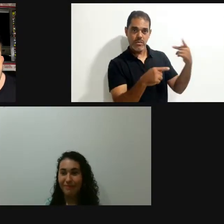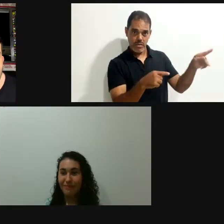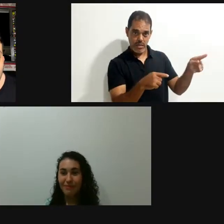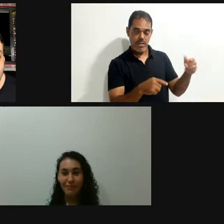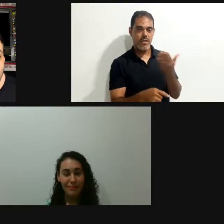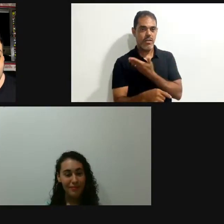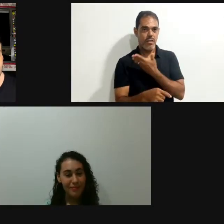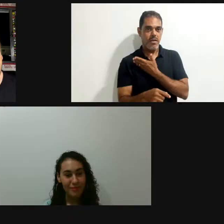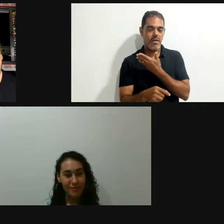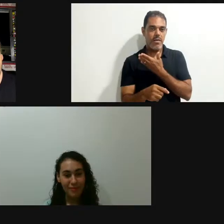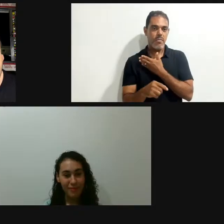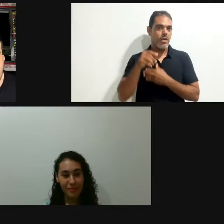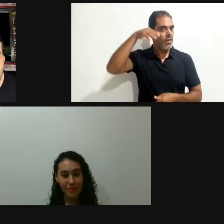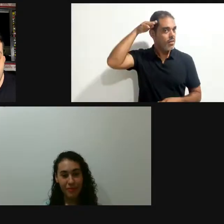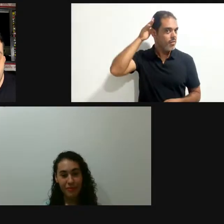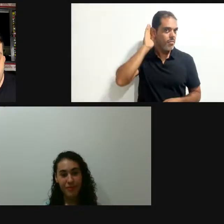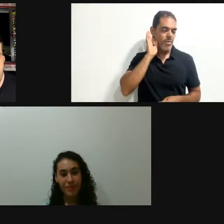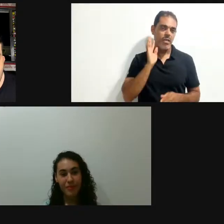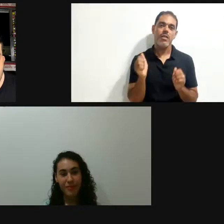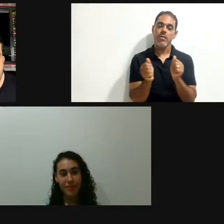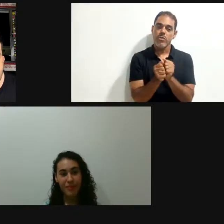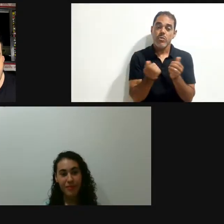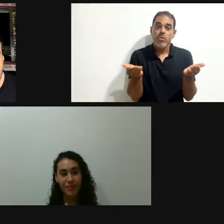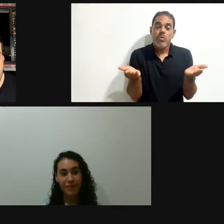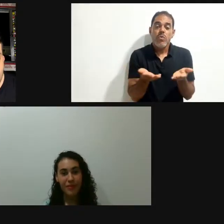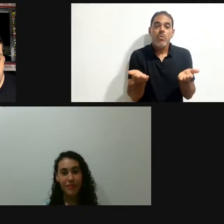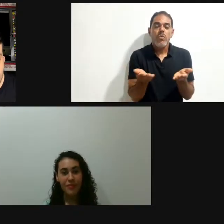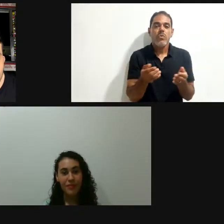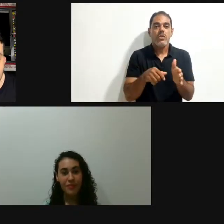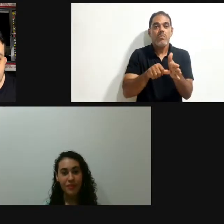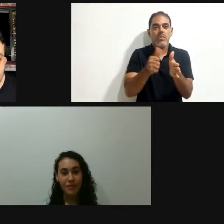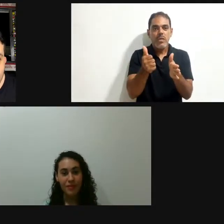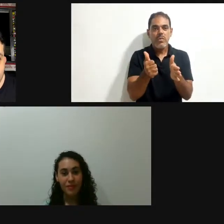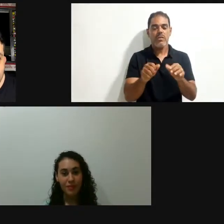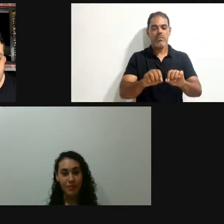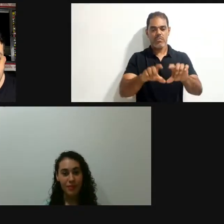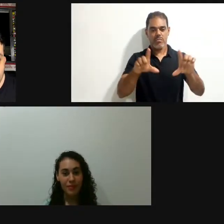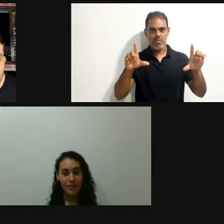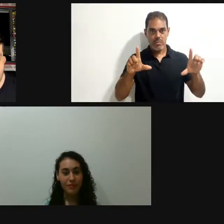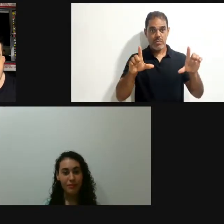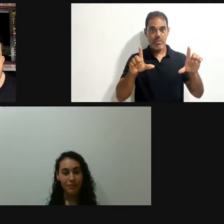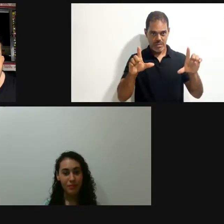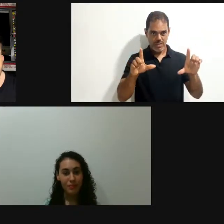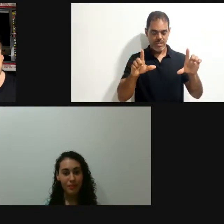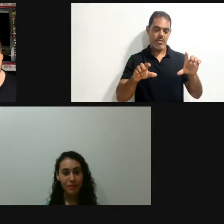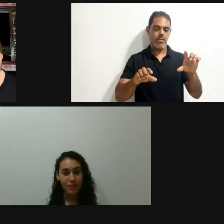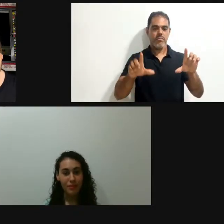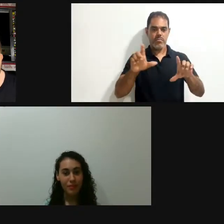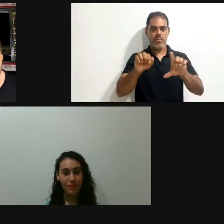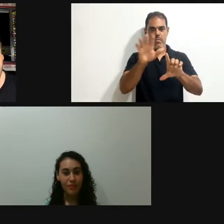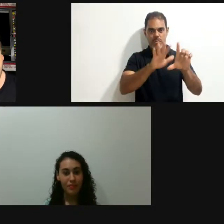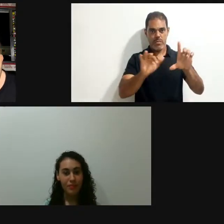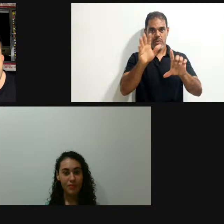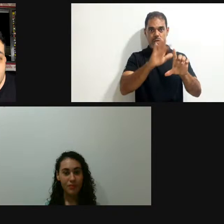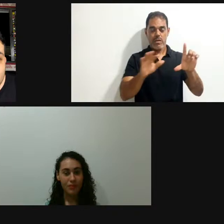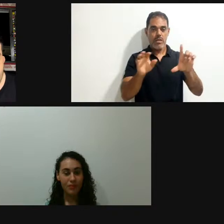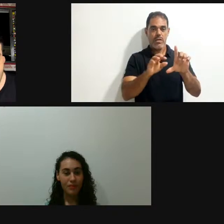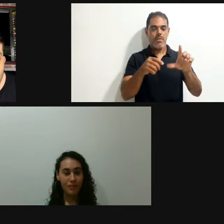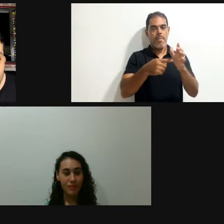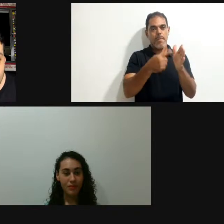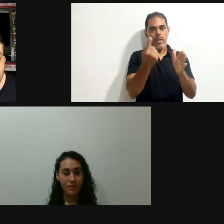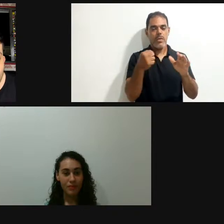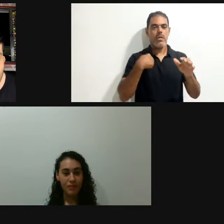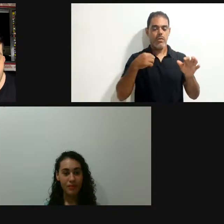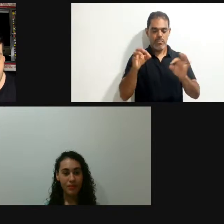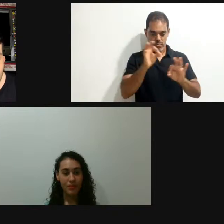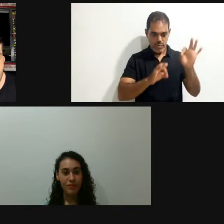hoje. É a primeira vez que eu estou mexendo no StreamYard, esse aplicativo de live. Então pode dar algum